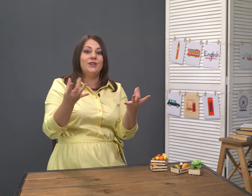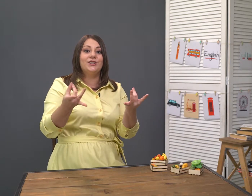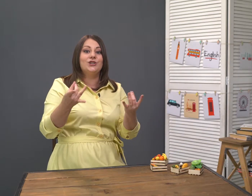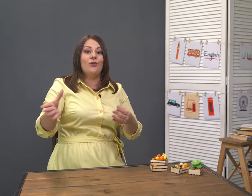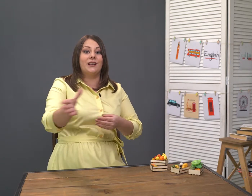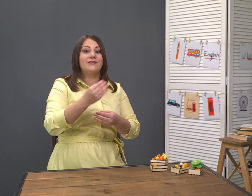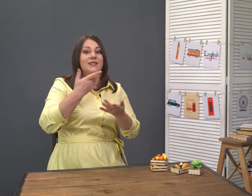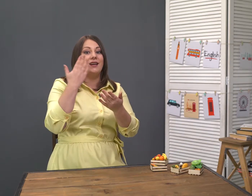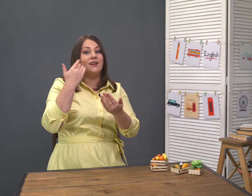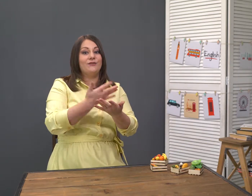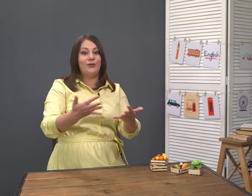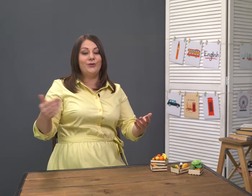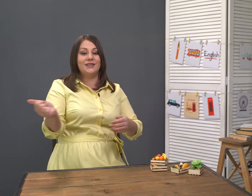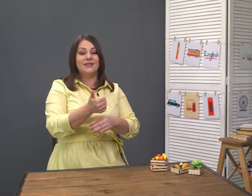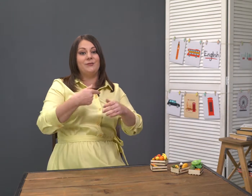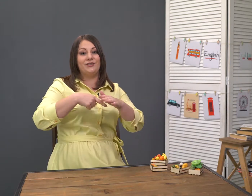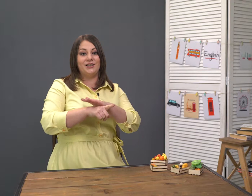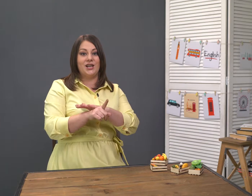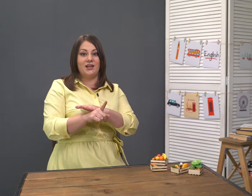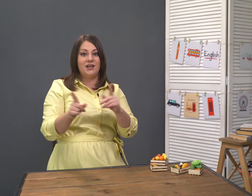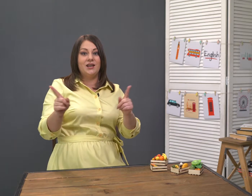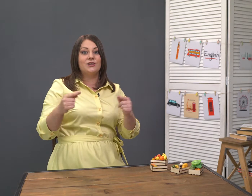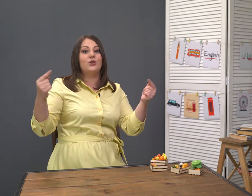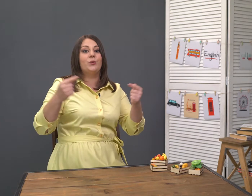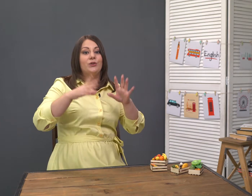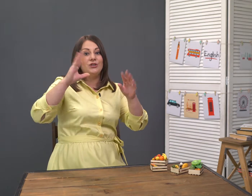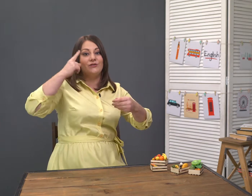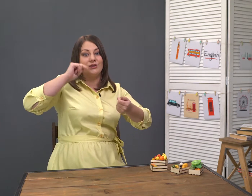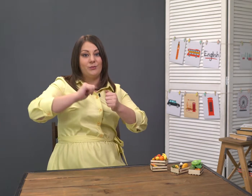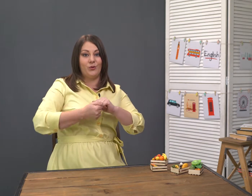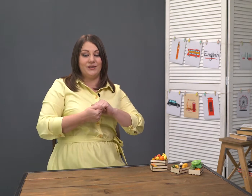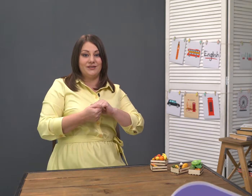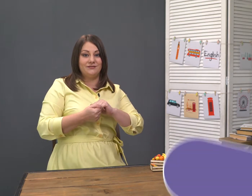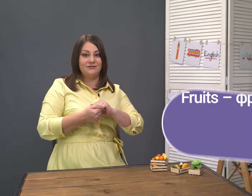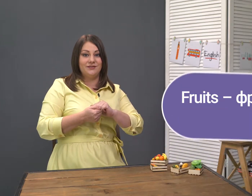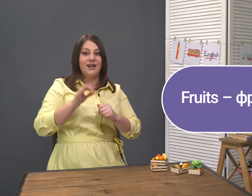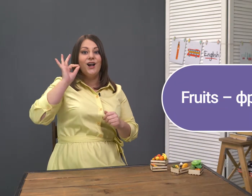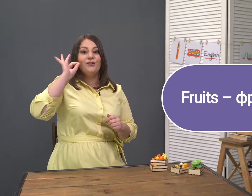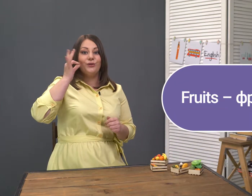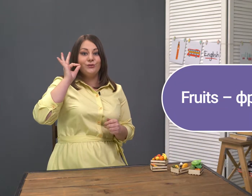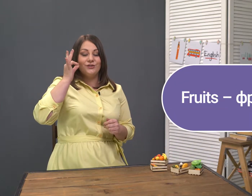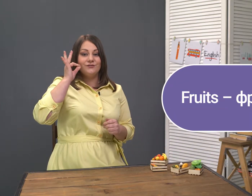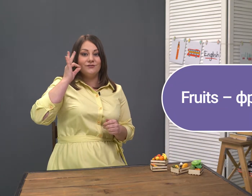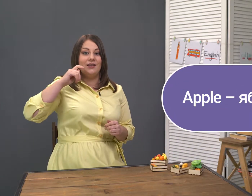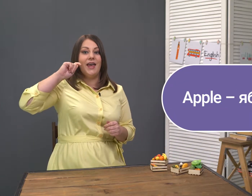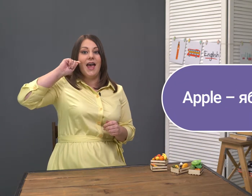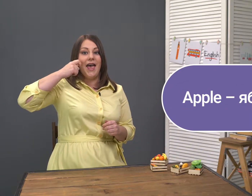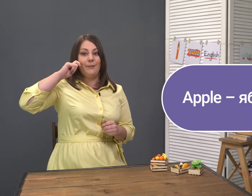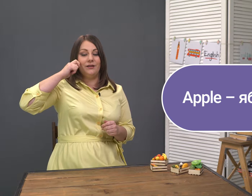еще раз все фрукты с самого начала, чтобы точно все запомнить. Fruit. Apple.